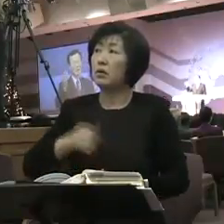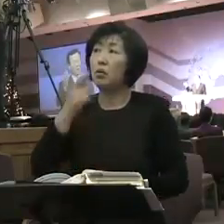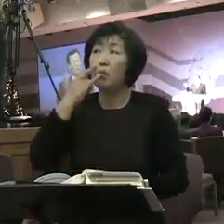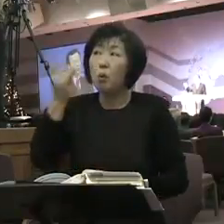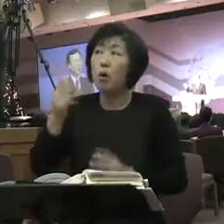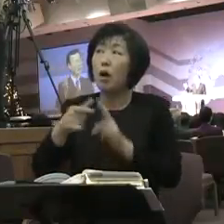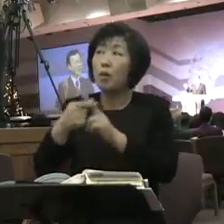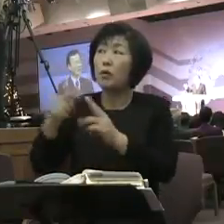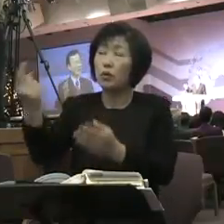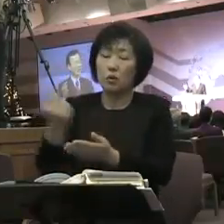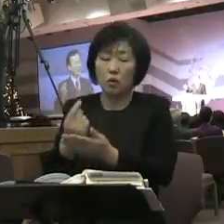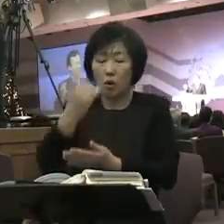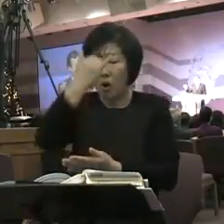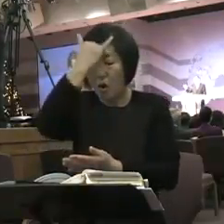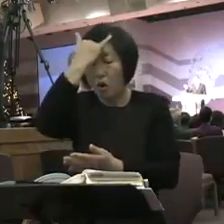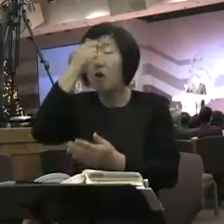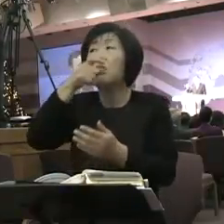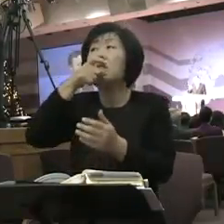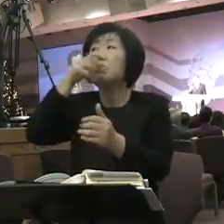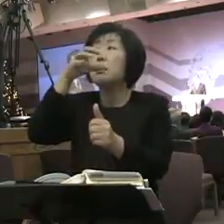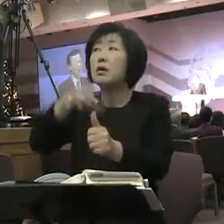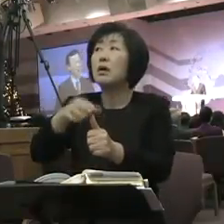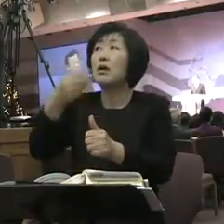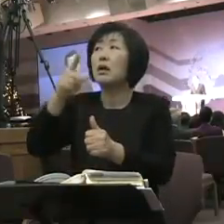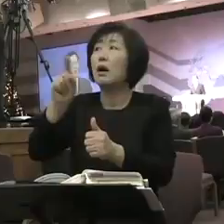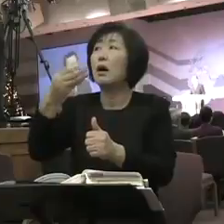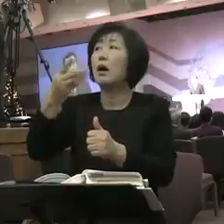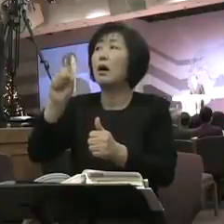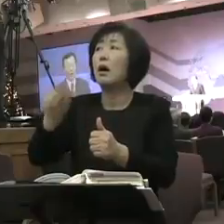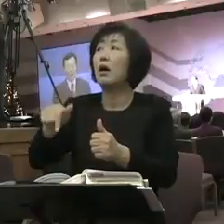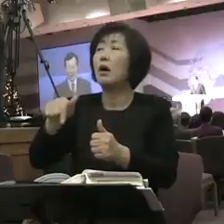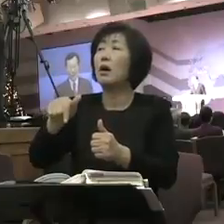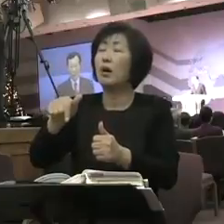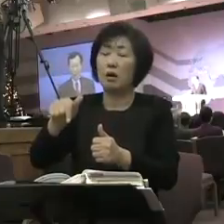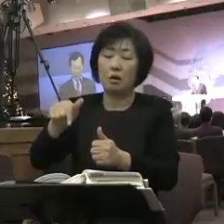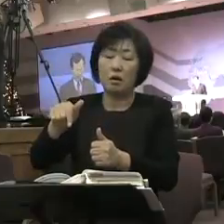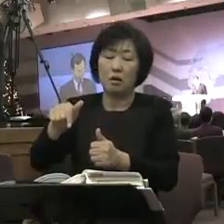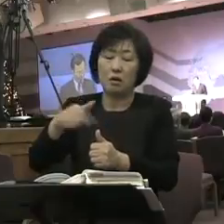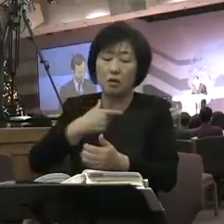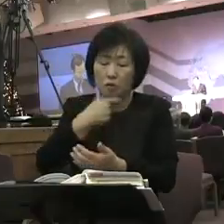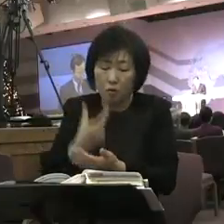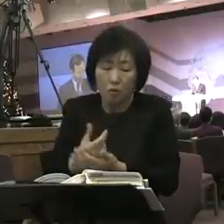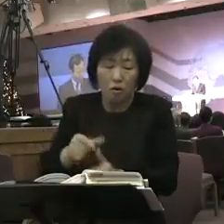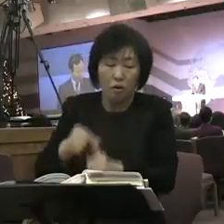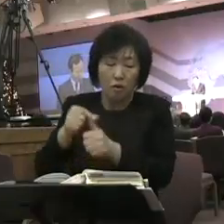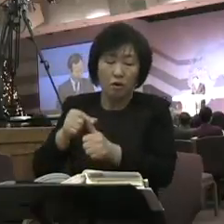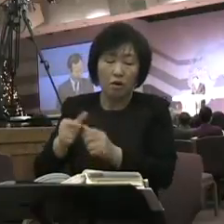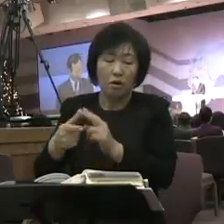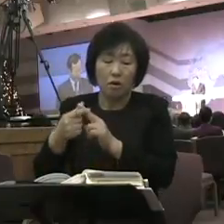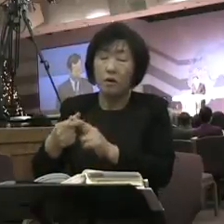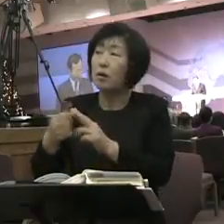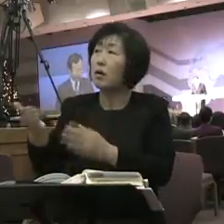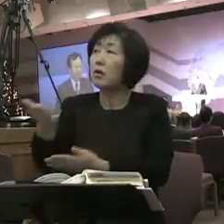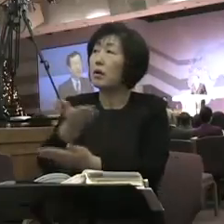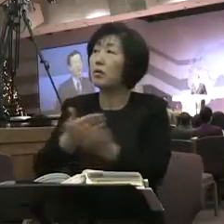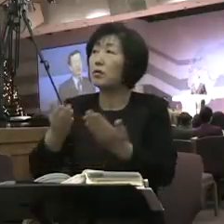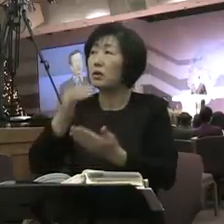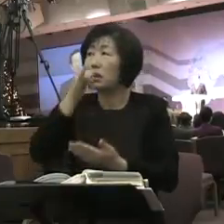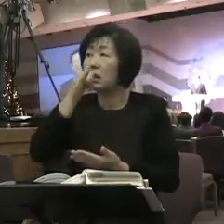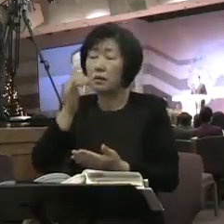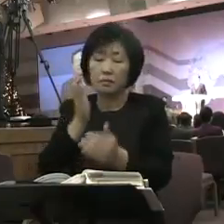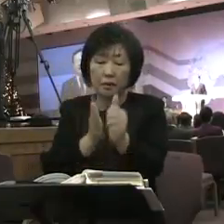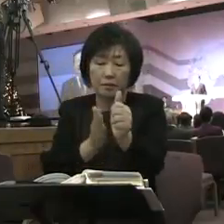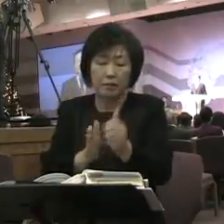오시고 성인들 세례에 우리 다락방 식구들이 같이 오셔서 구원의 감격을 같이 나눌 수 있기를 바랍니다.